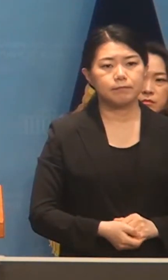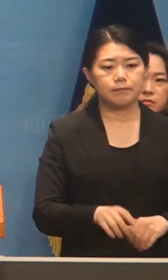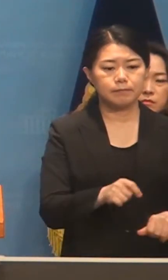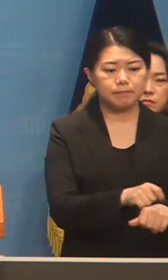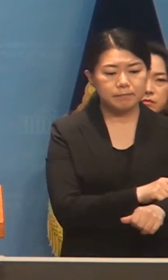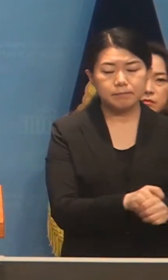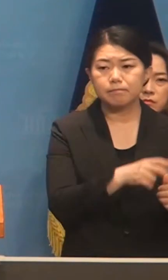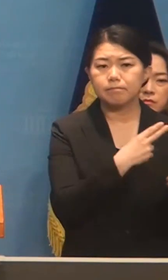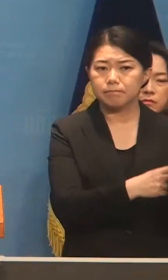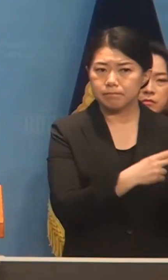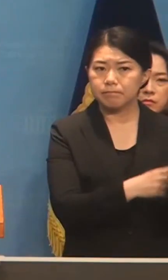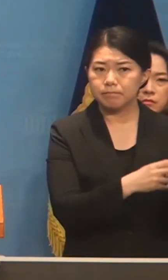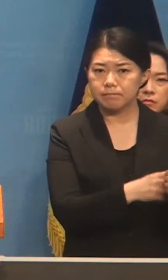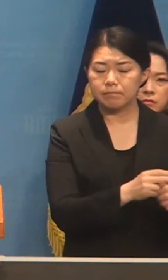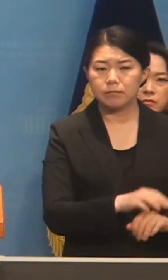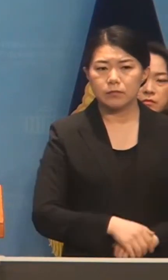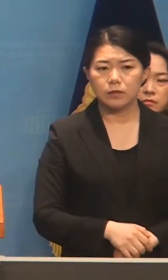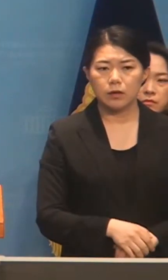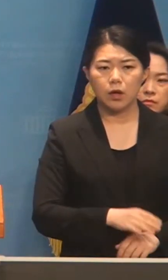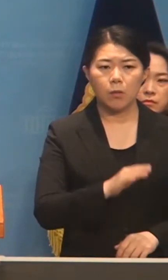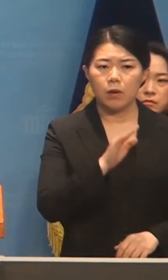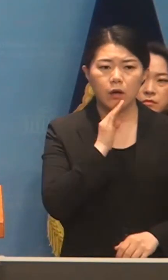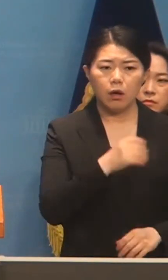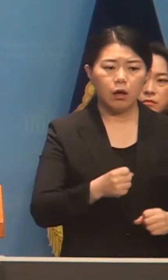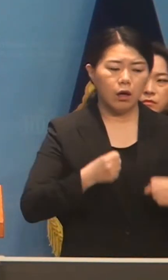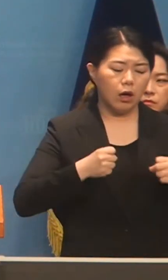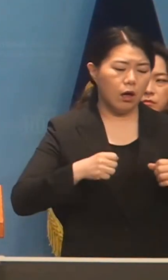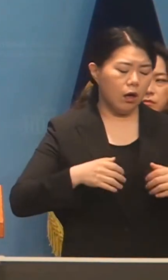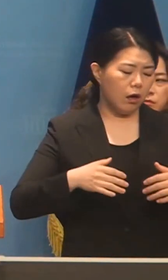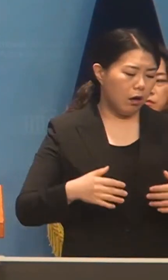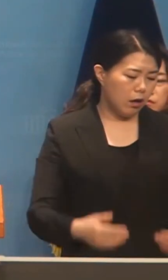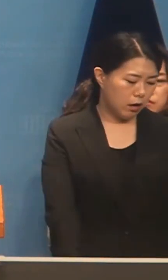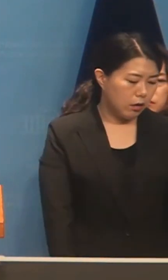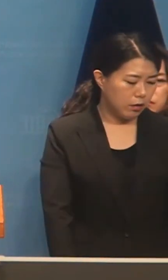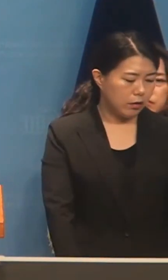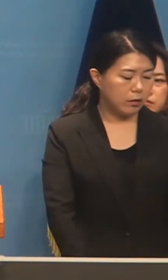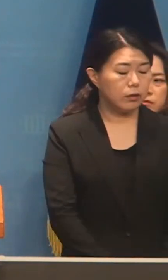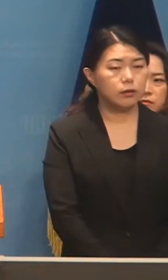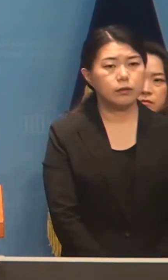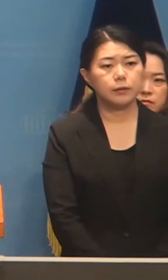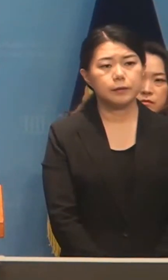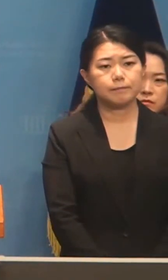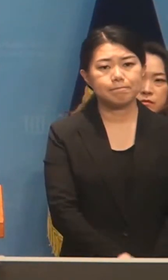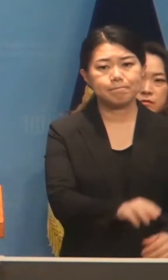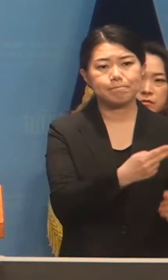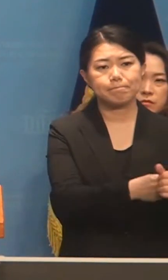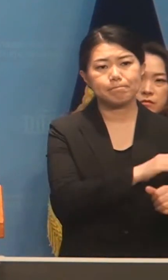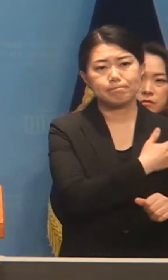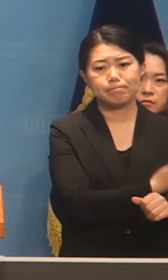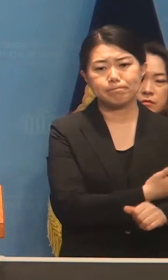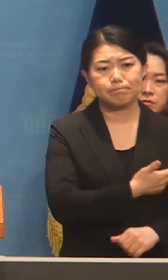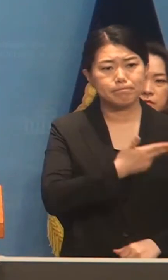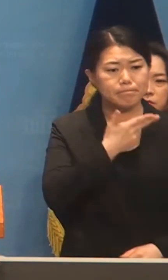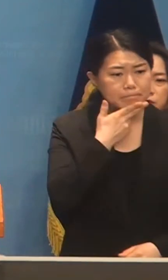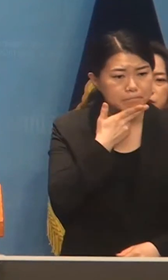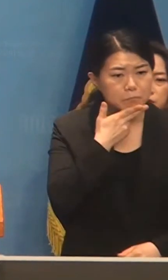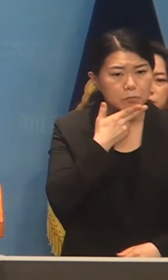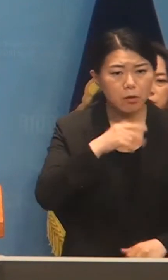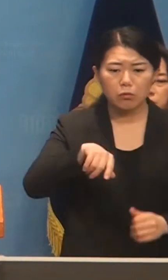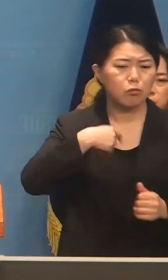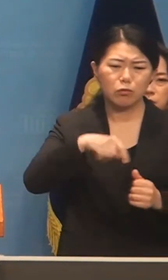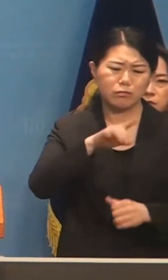특히 교사들은 사기가 땅에 떨어진 대로 떨어졌습니다. 교권 없이 교육은